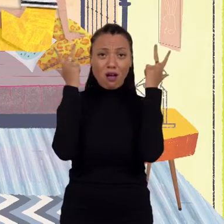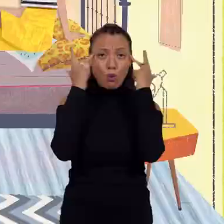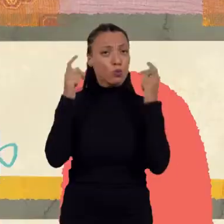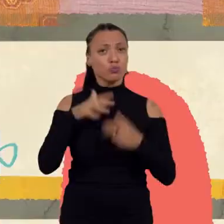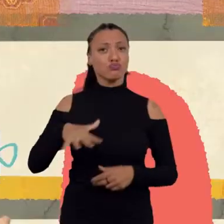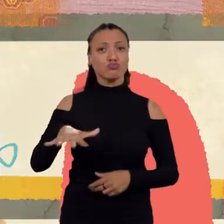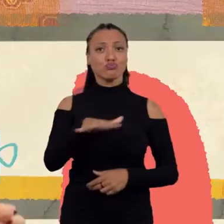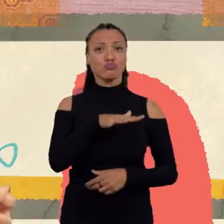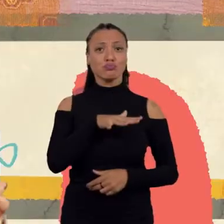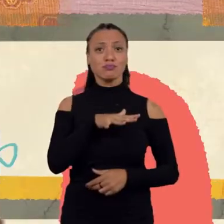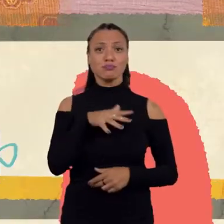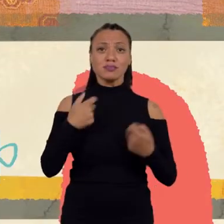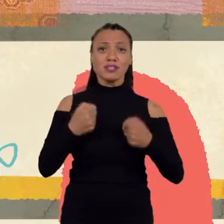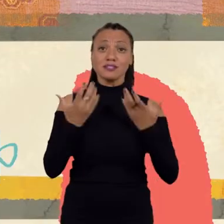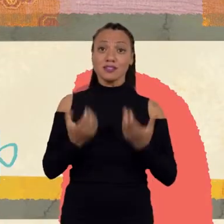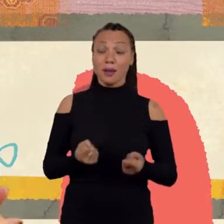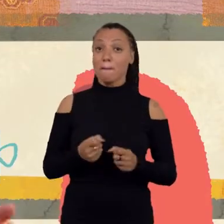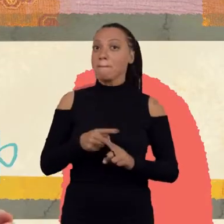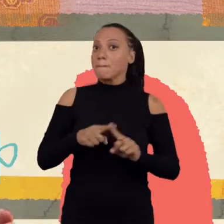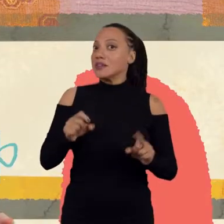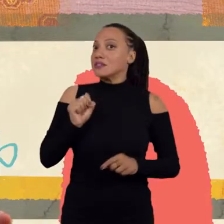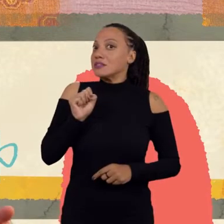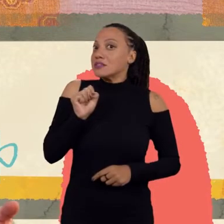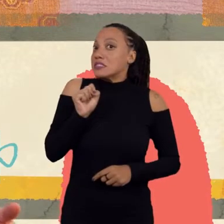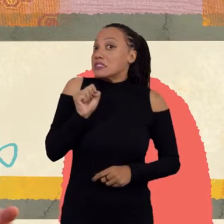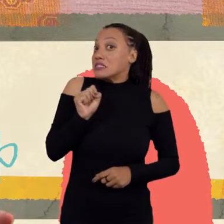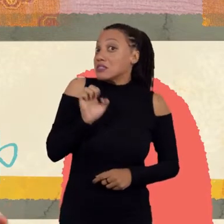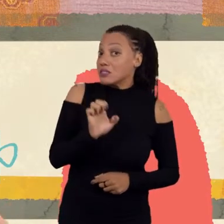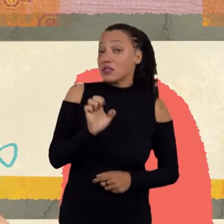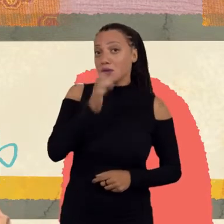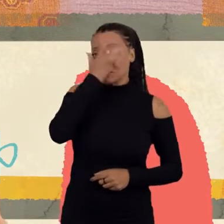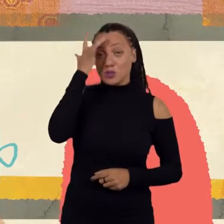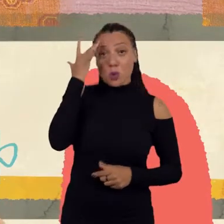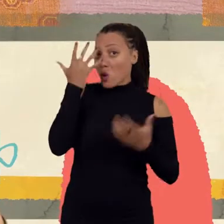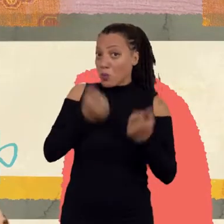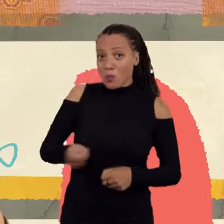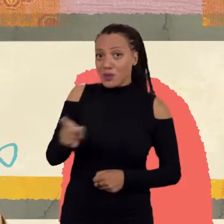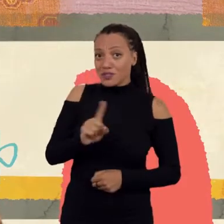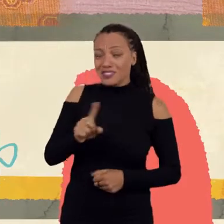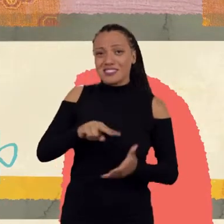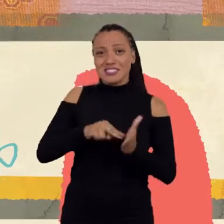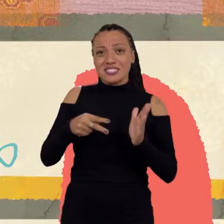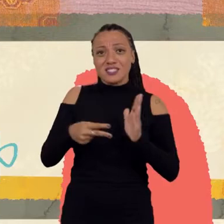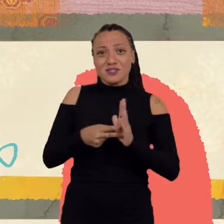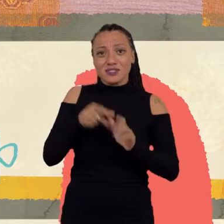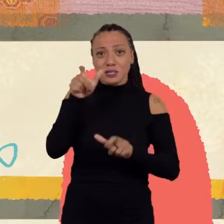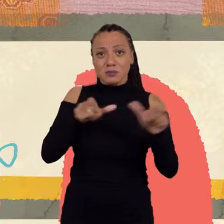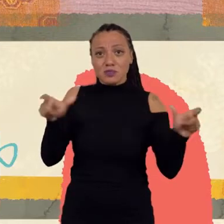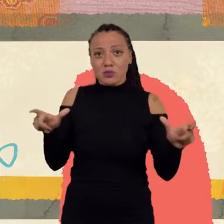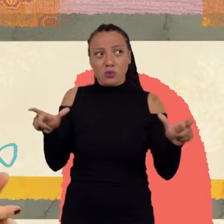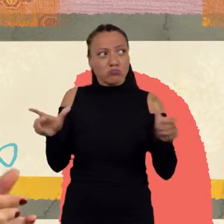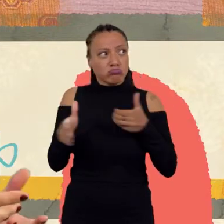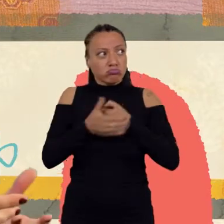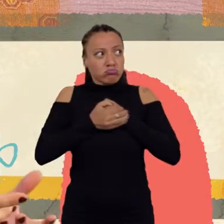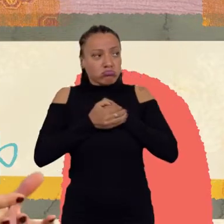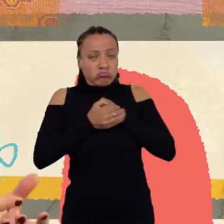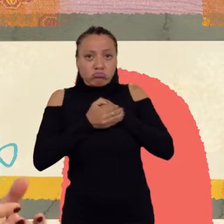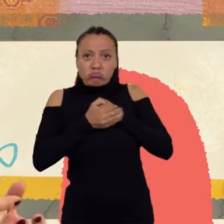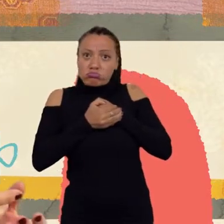Quando não é aceito, isso impede as pessoas de serem o que elas são. E por quê? Porque elas ficam